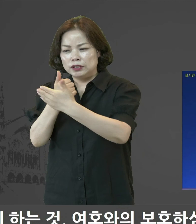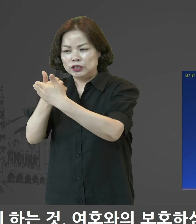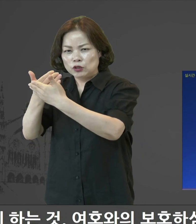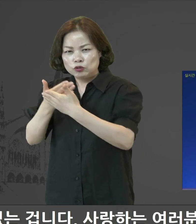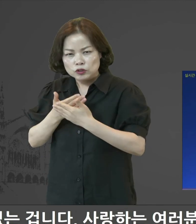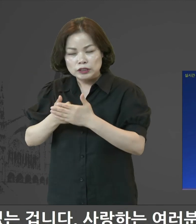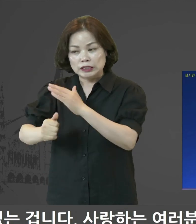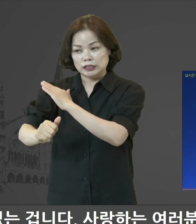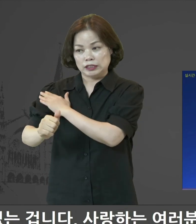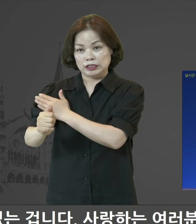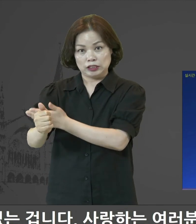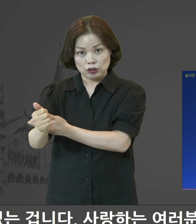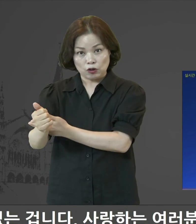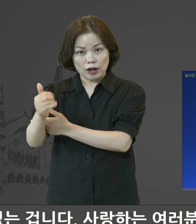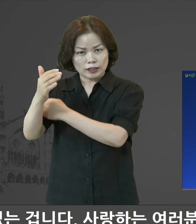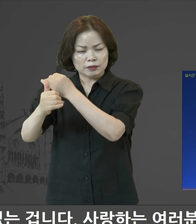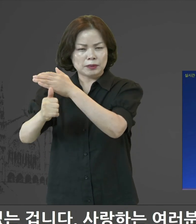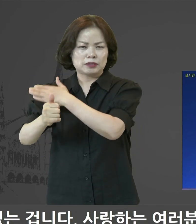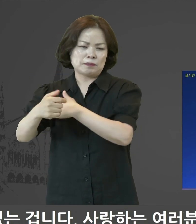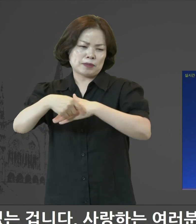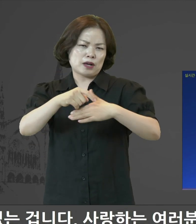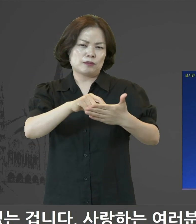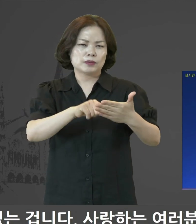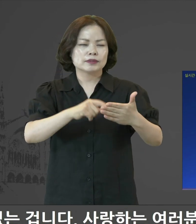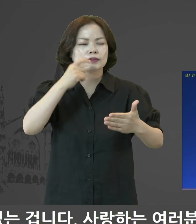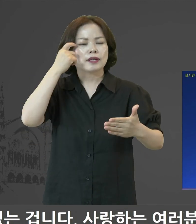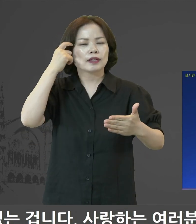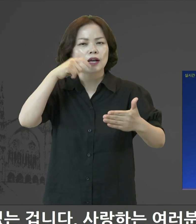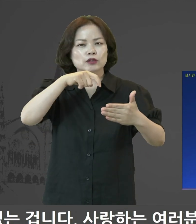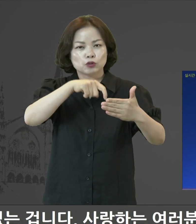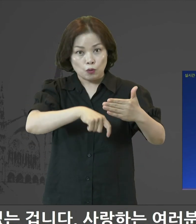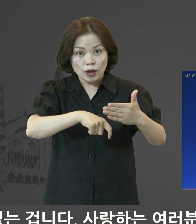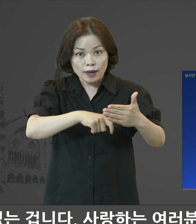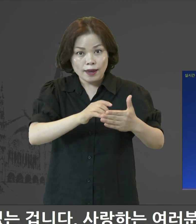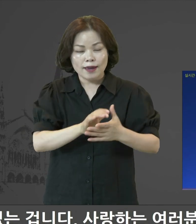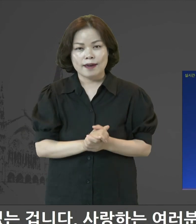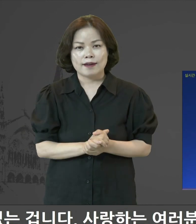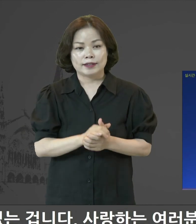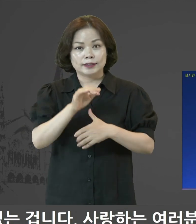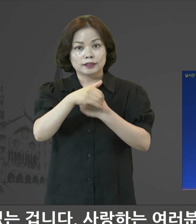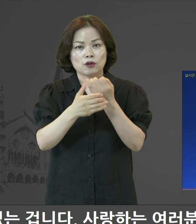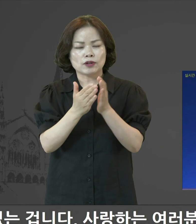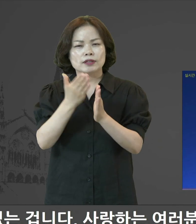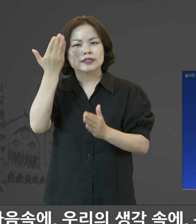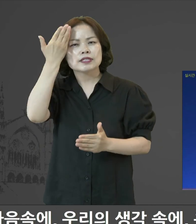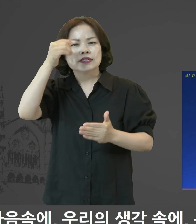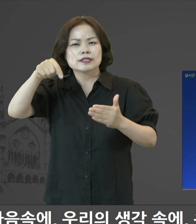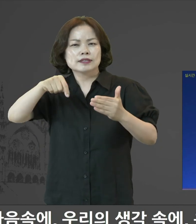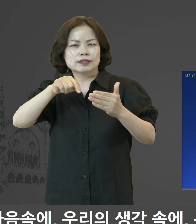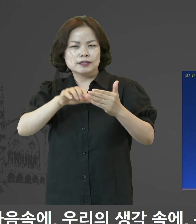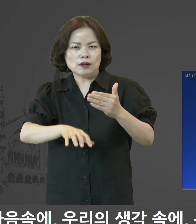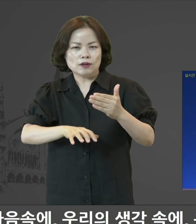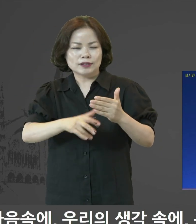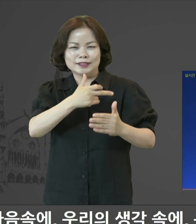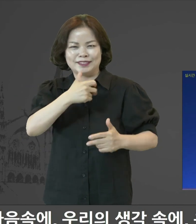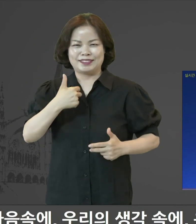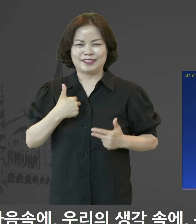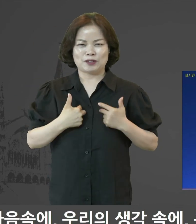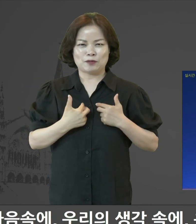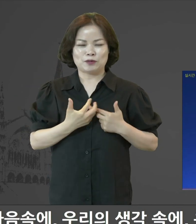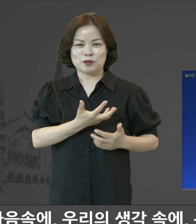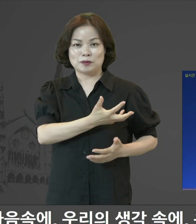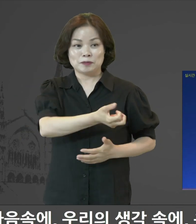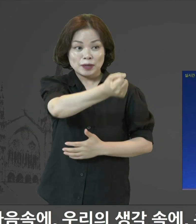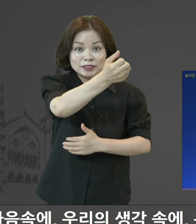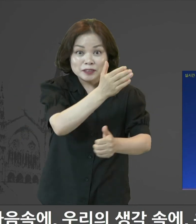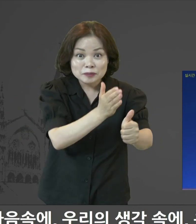지키셨던 이 손길, 우리가 마음속에, 우리의 생각 속에, 우리의 성경의 지식 속에 아주 큰 즐거움으로